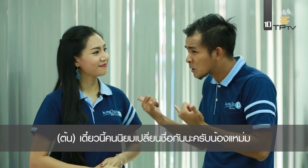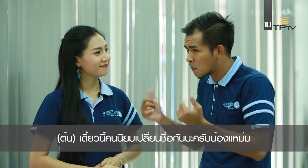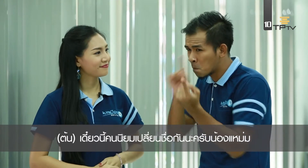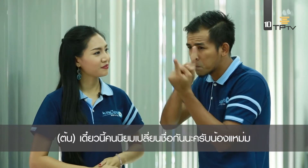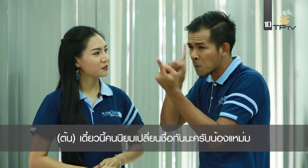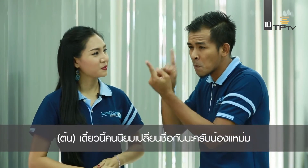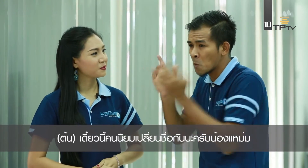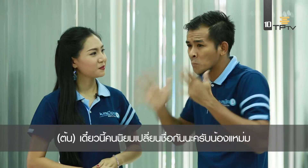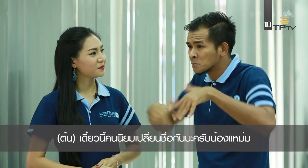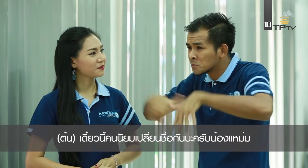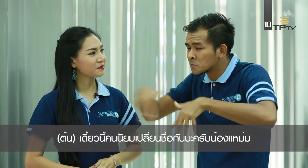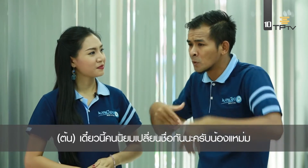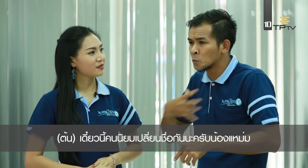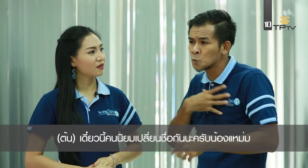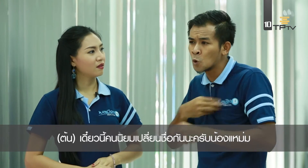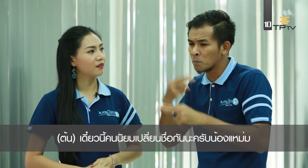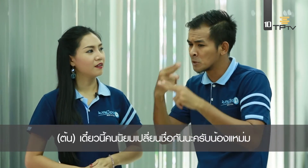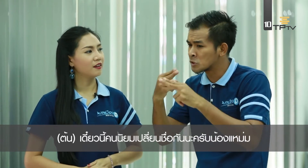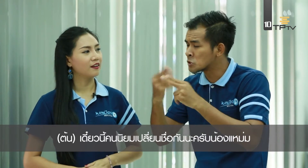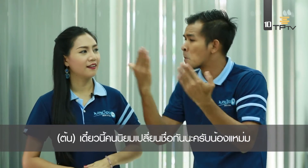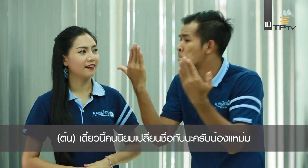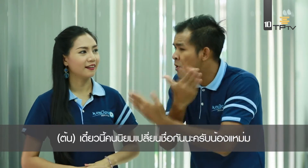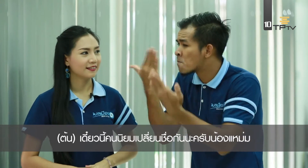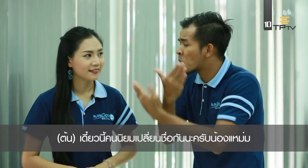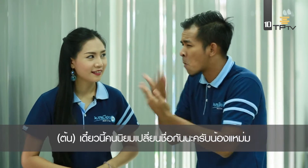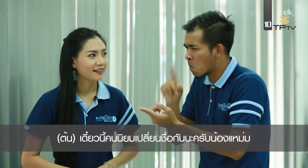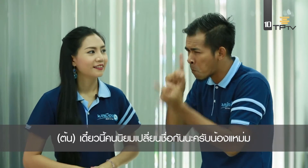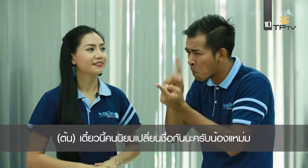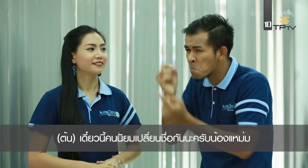เดี๋ยวนี้คนนิยมเปลี่ยนชื่อกันนะครับน้องแหม่ม